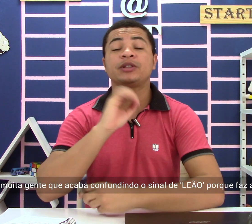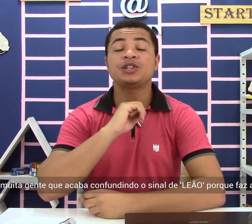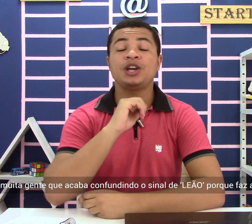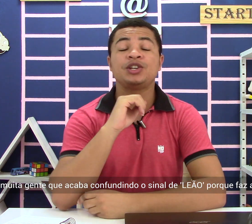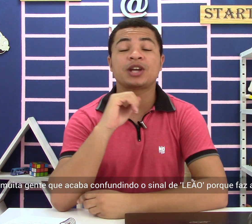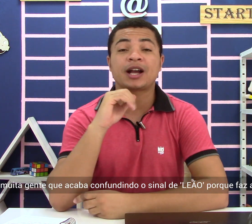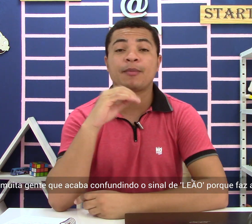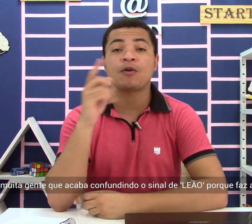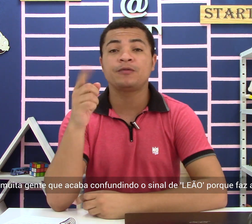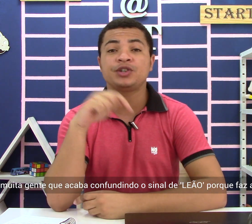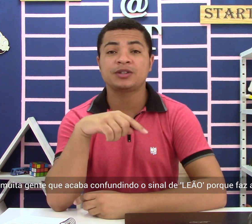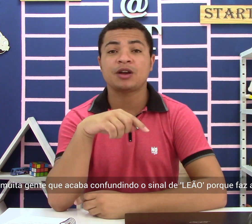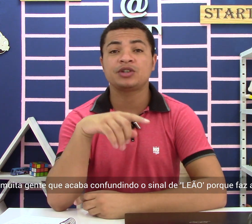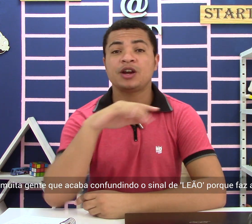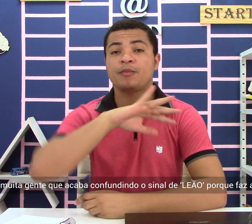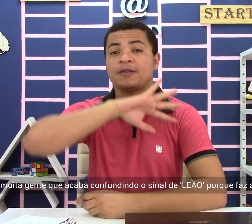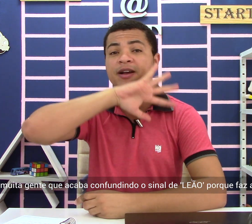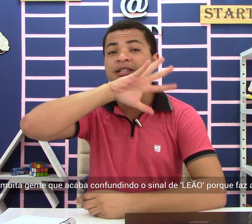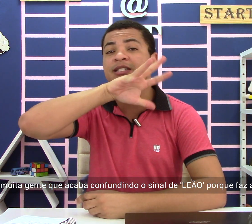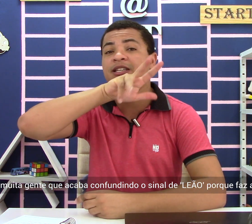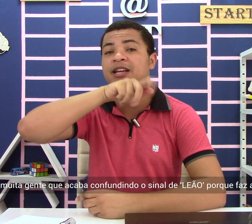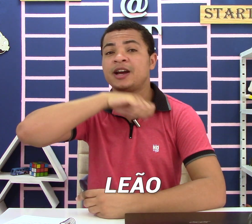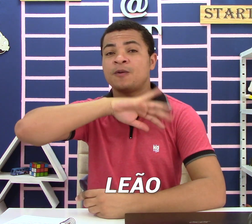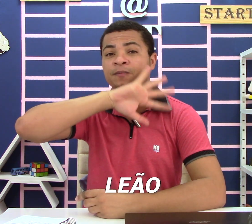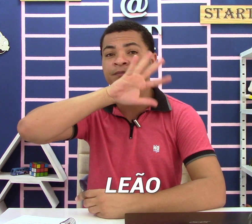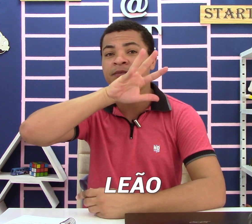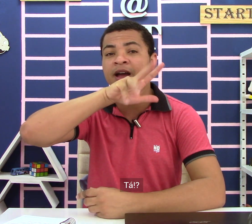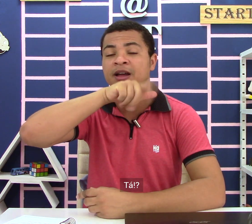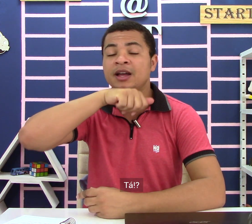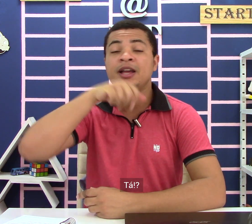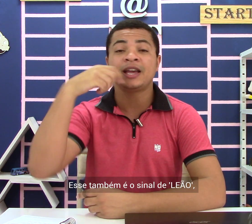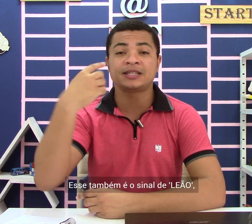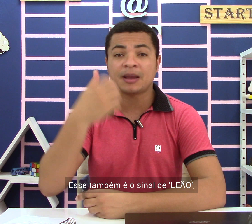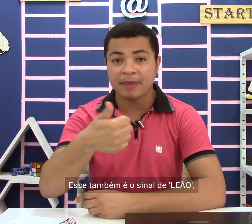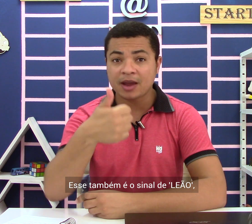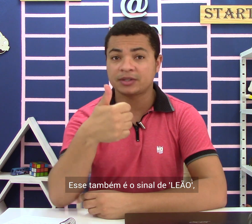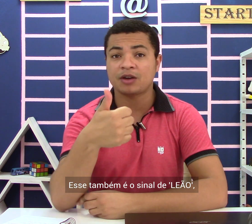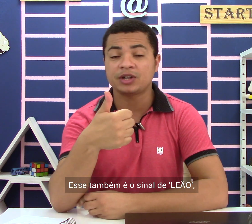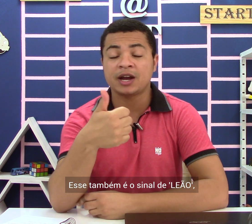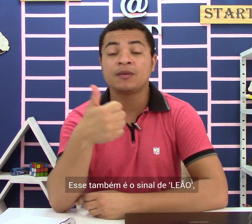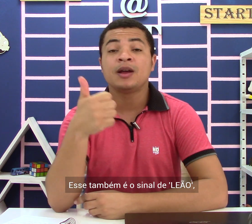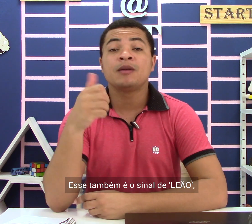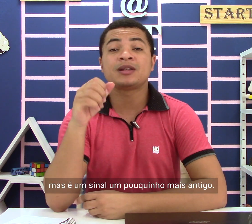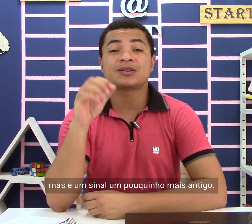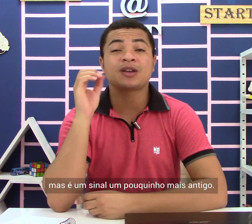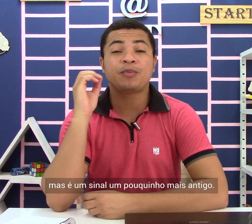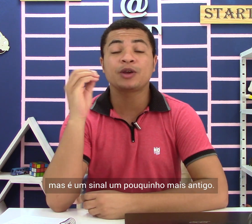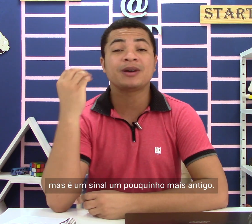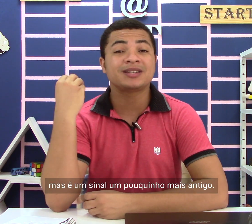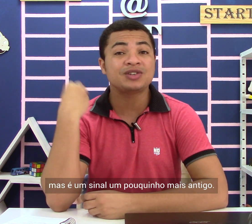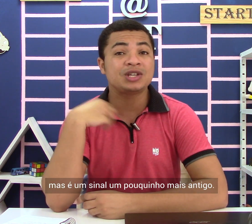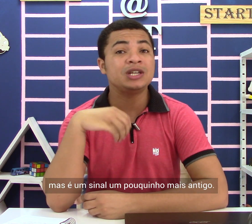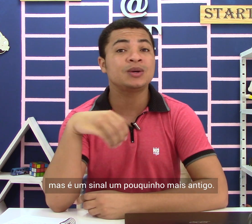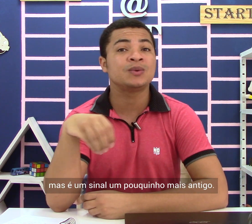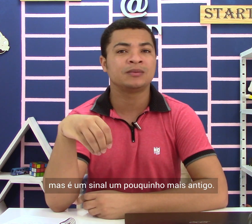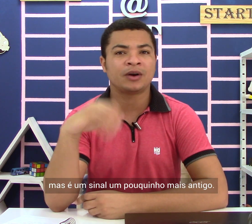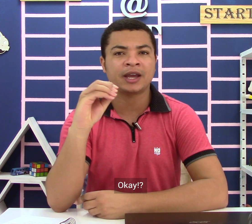muita gente que acaba confundindo o sinal de leão porque faz assim, leão, tá? Esse também é o sinal de leão, mas é um um pouquinho mais antigo, ok?